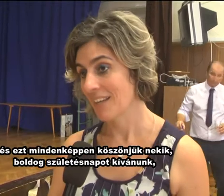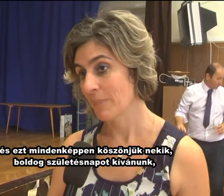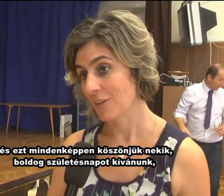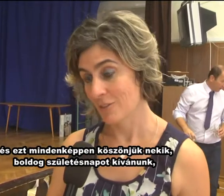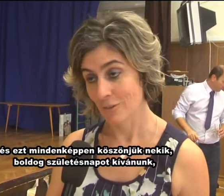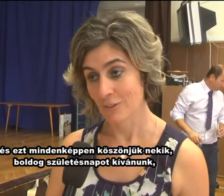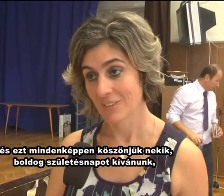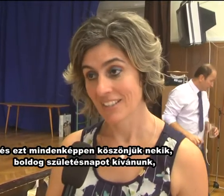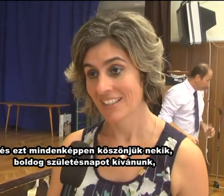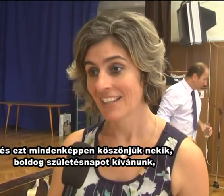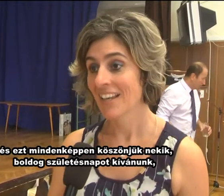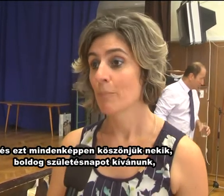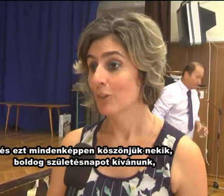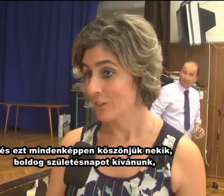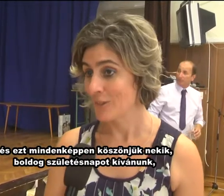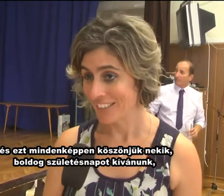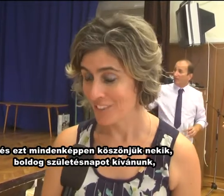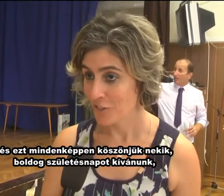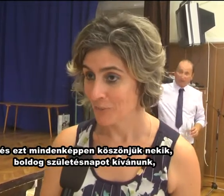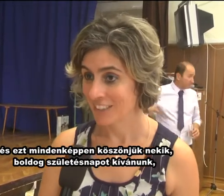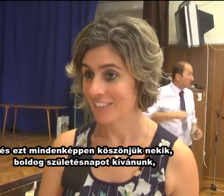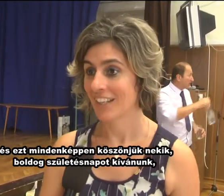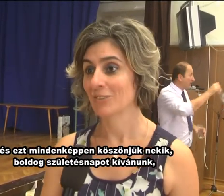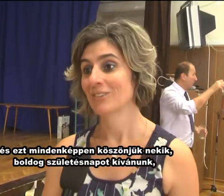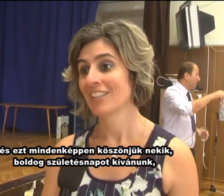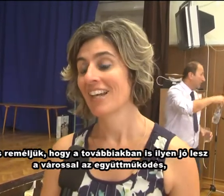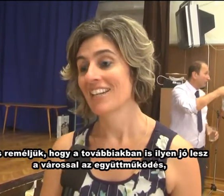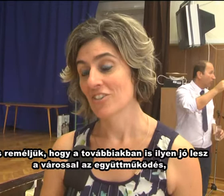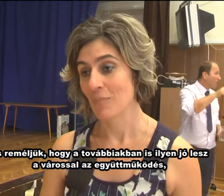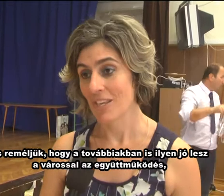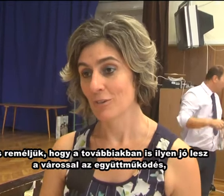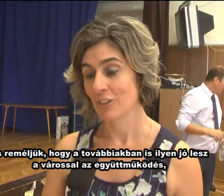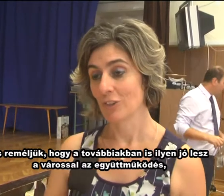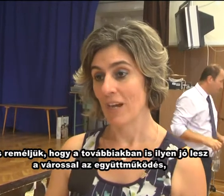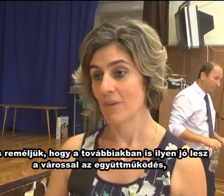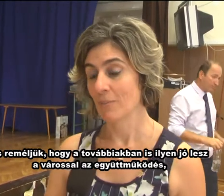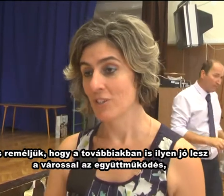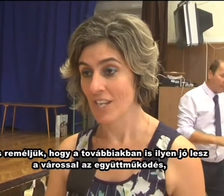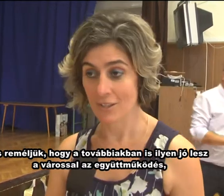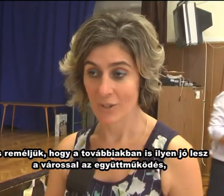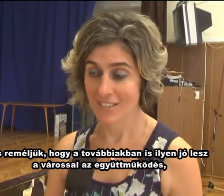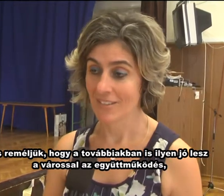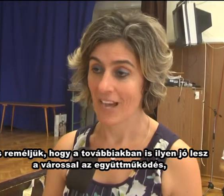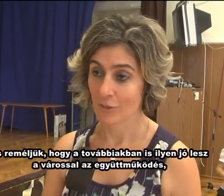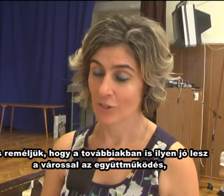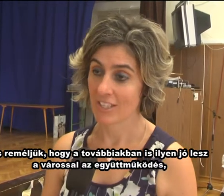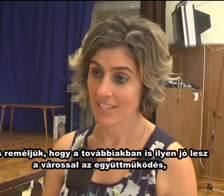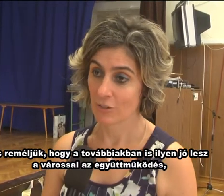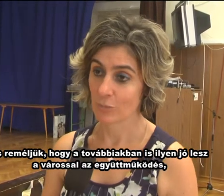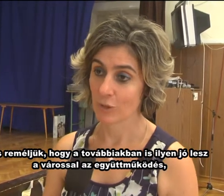mindenképpen köszönjük nekik. Boldog születésnapot kívánunk, és reméljük, hogy a továbbiakban is ilyen jó lesz a várossal az